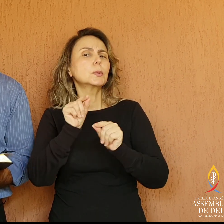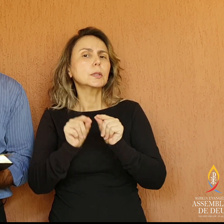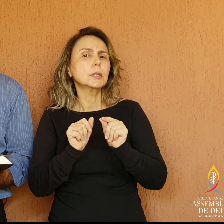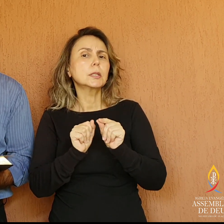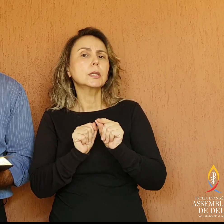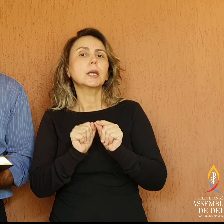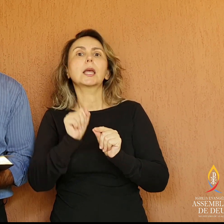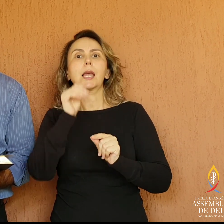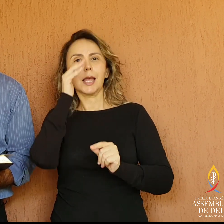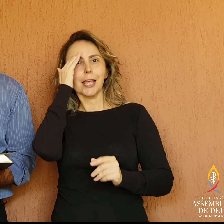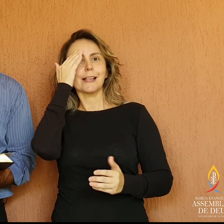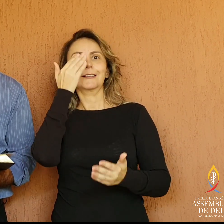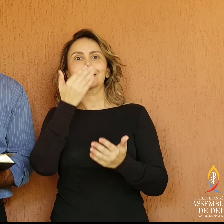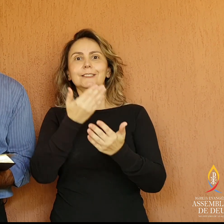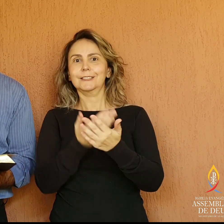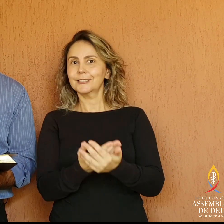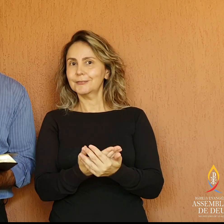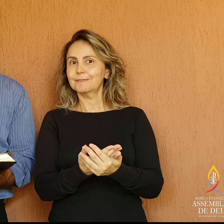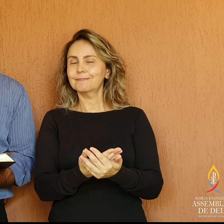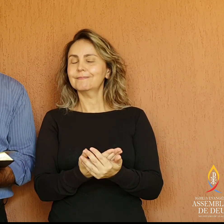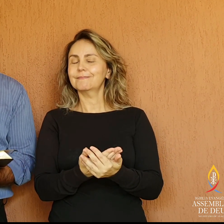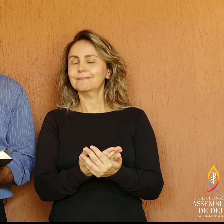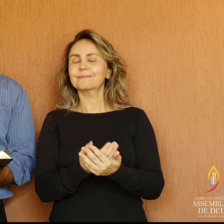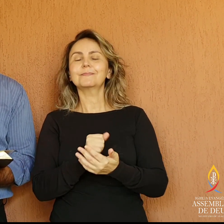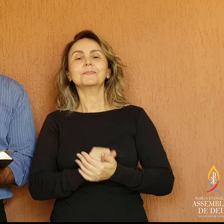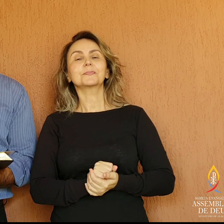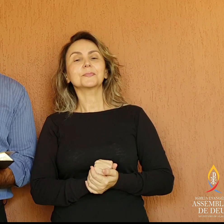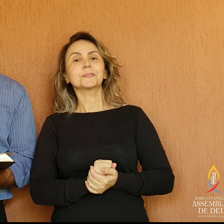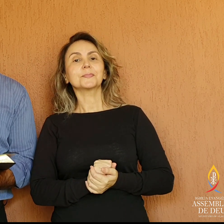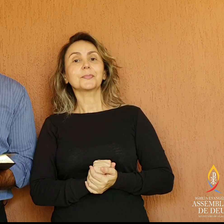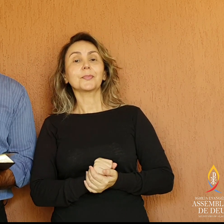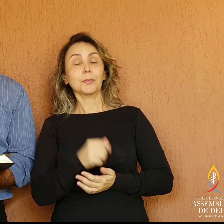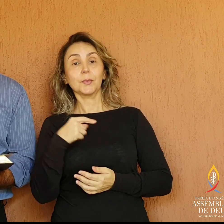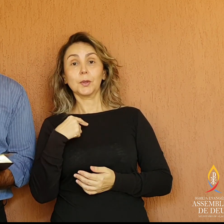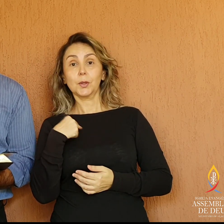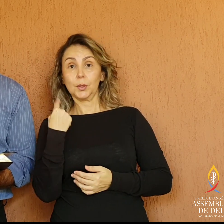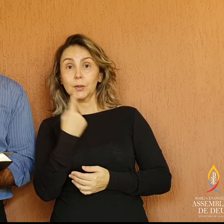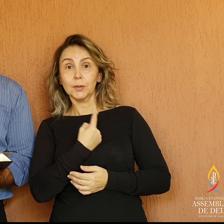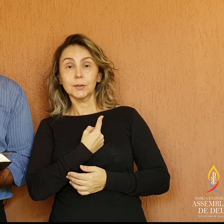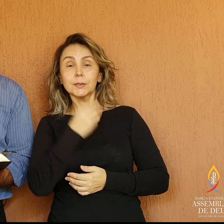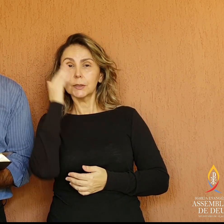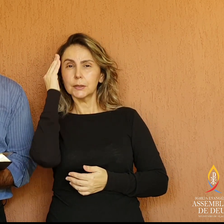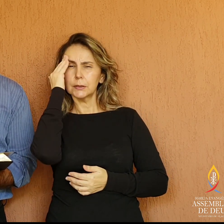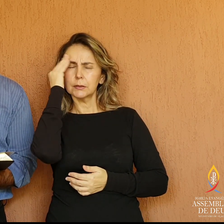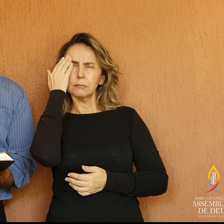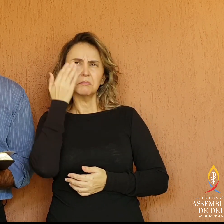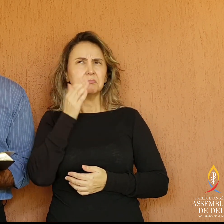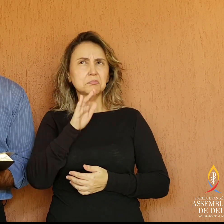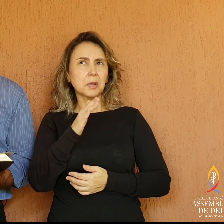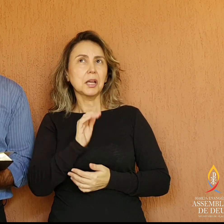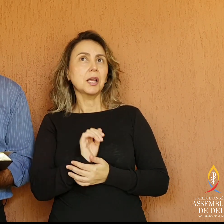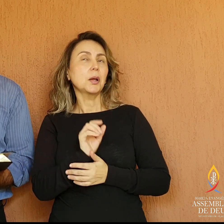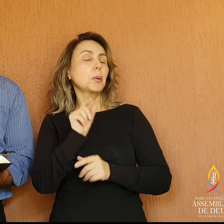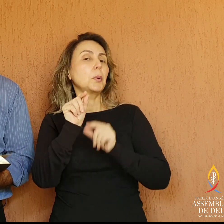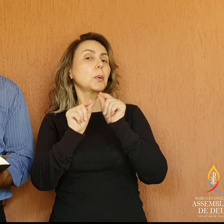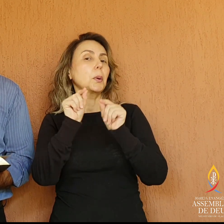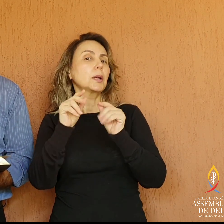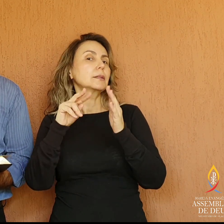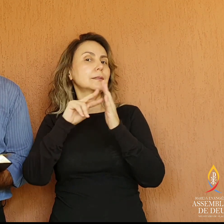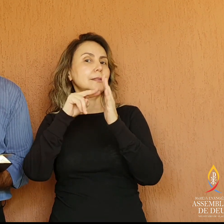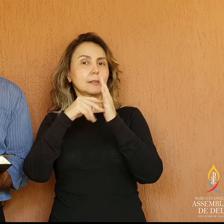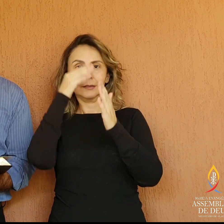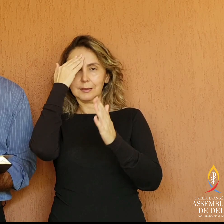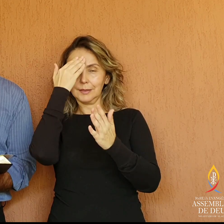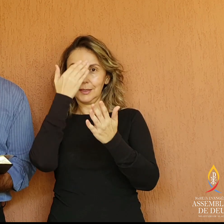é crer. É o nosso tema. E para nós entendermos mais ou menos o que é